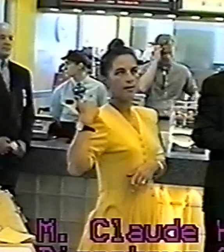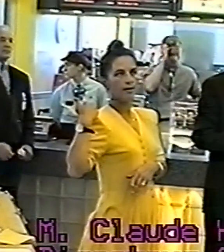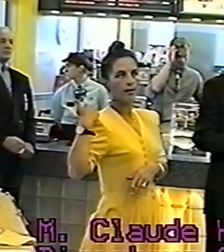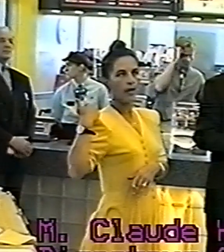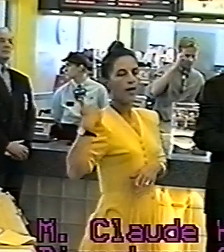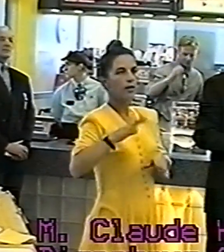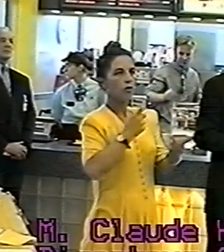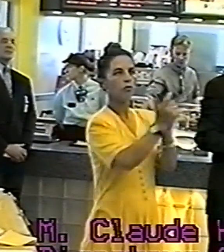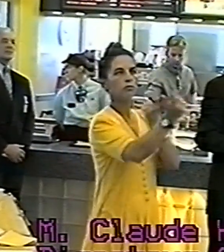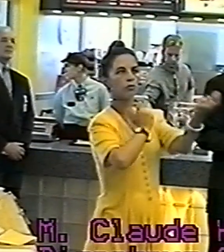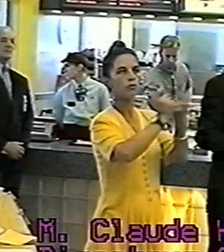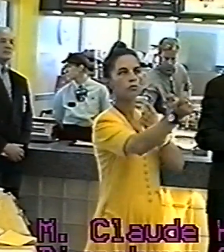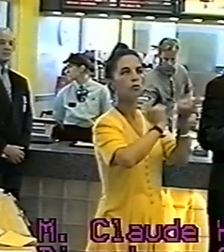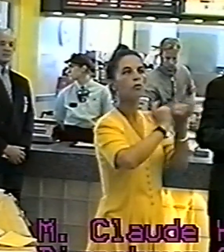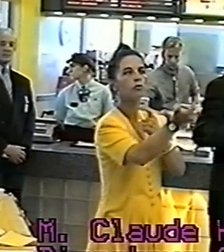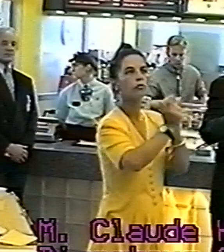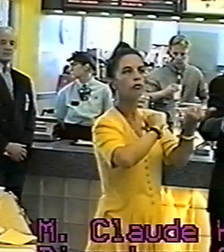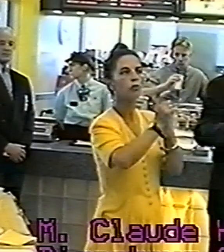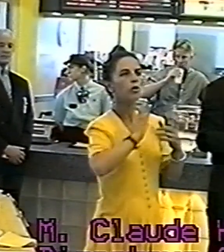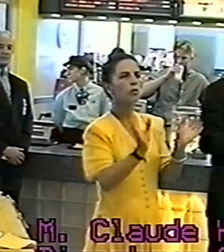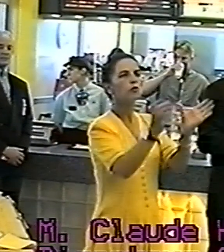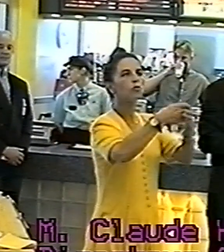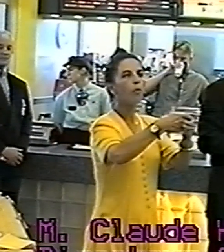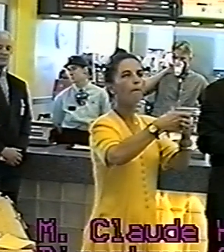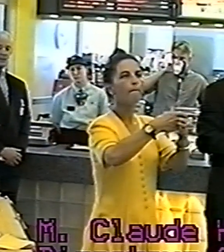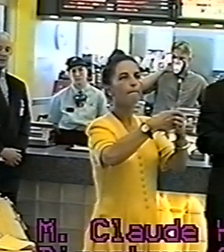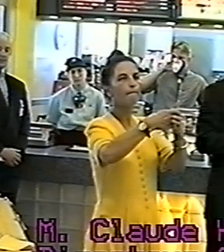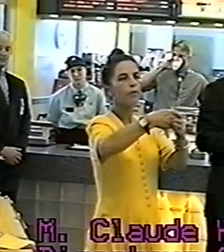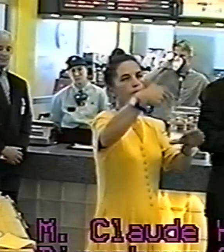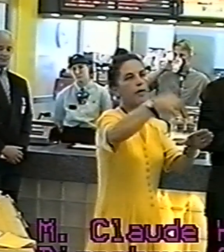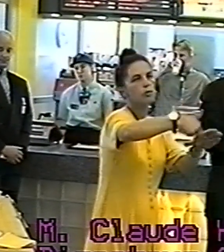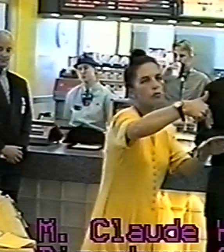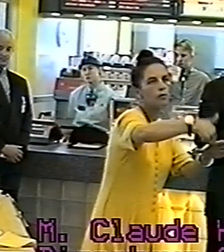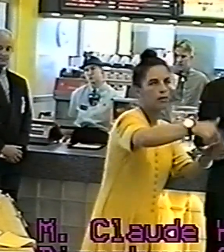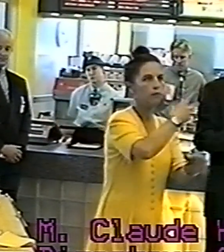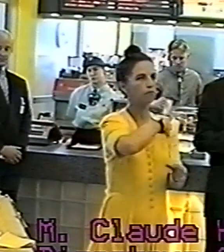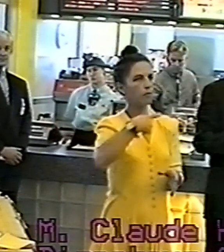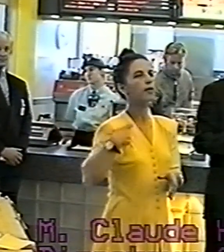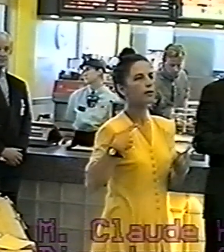l'aire autoroutière à un groupe pétrolier et un groupe hôtelier. Il y a un mois,